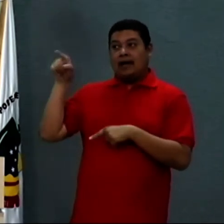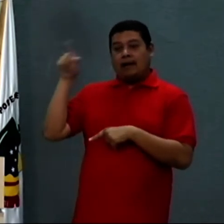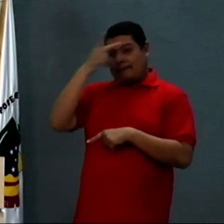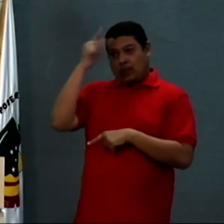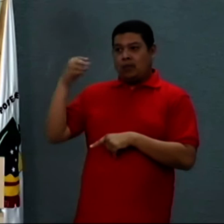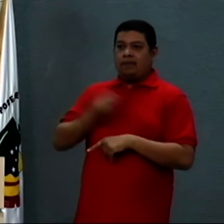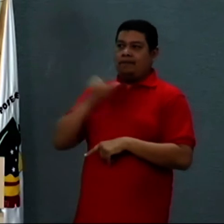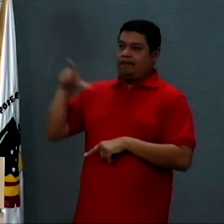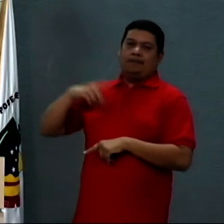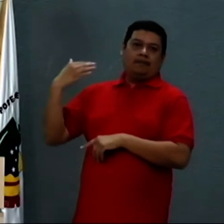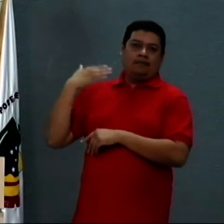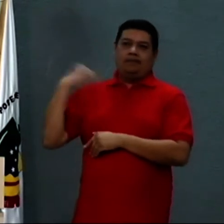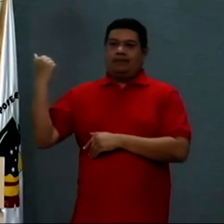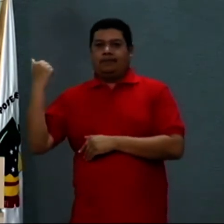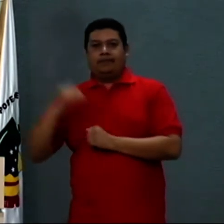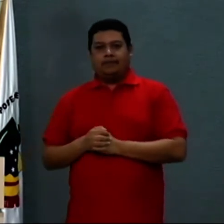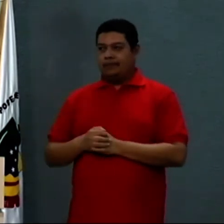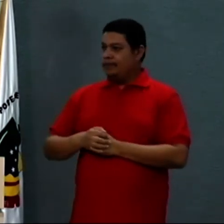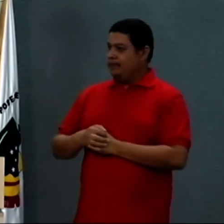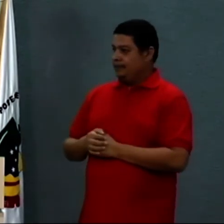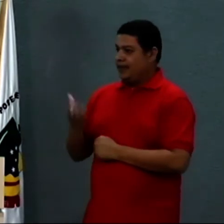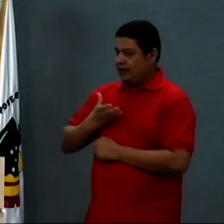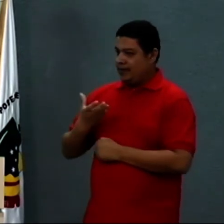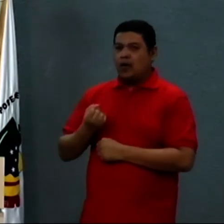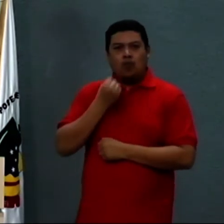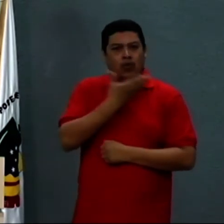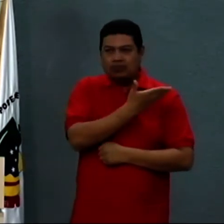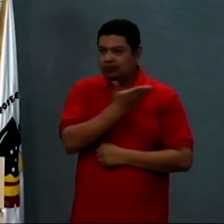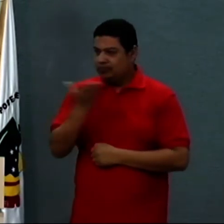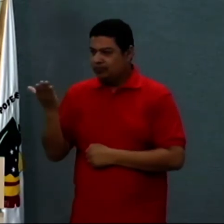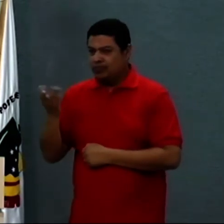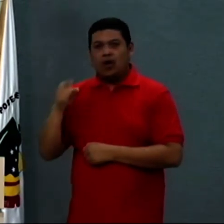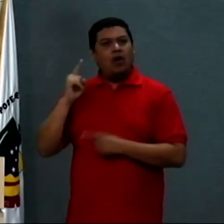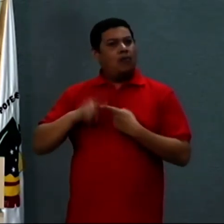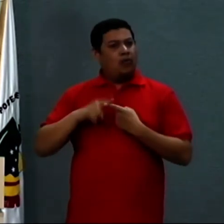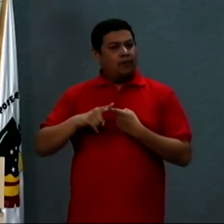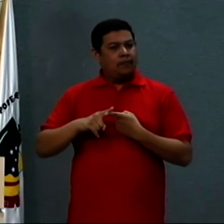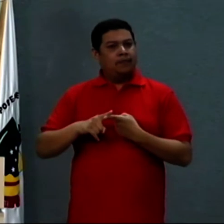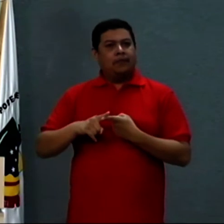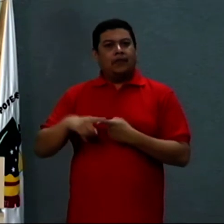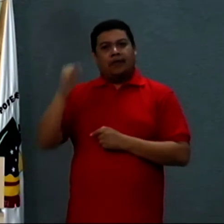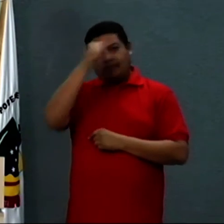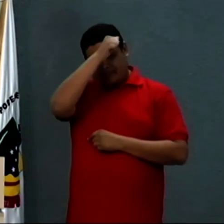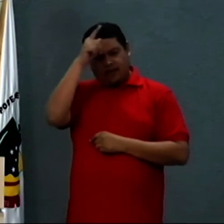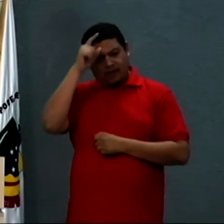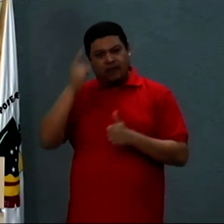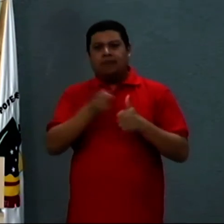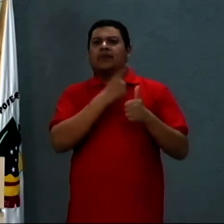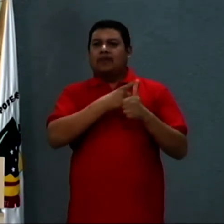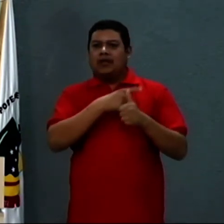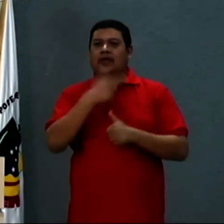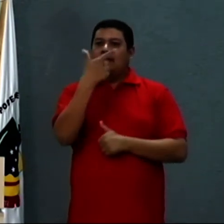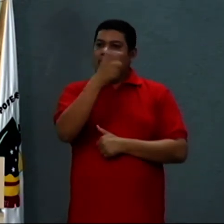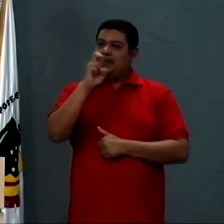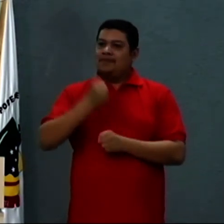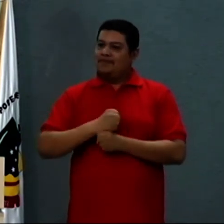queria até dar os parabéns à nossa. Foi a primeira prefeita, né? Em 25 anos a dar